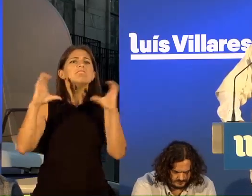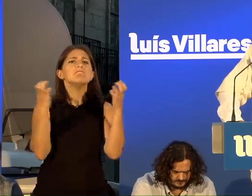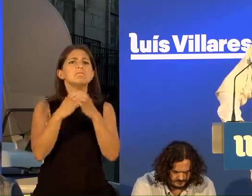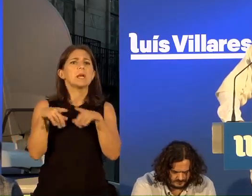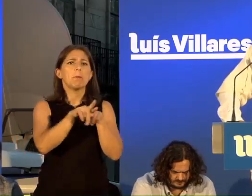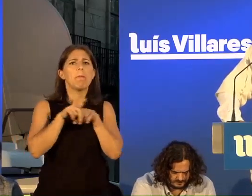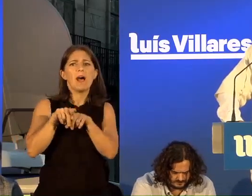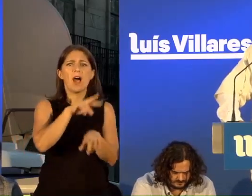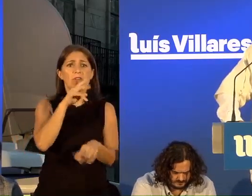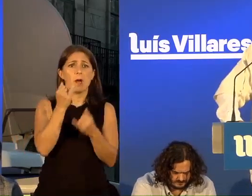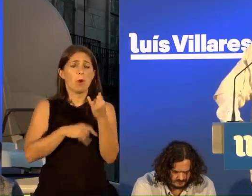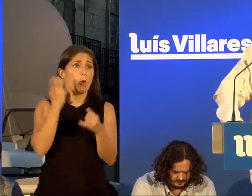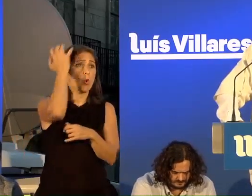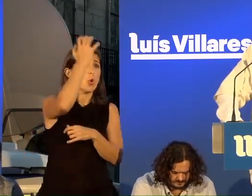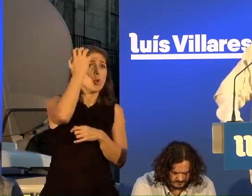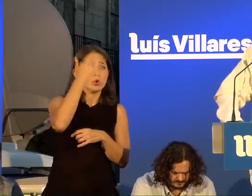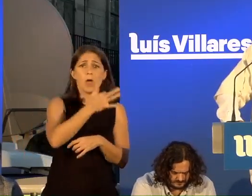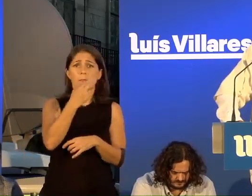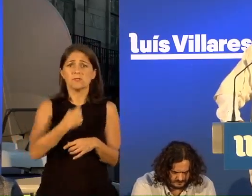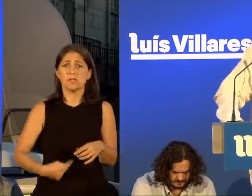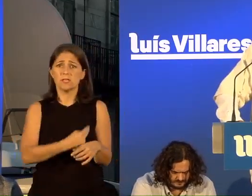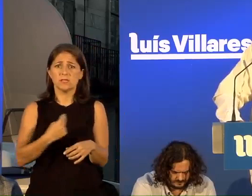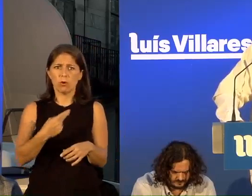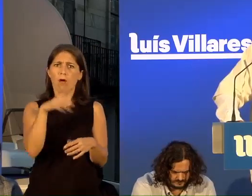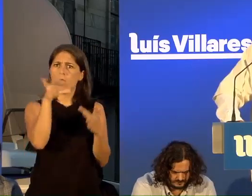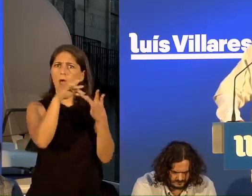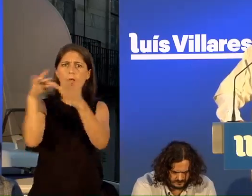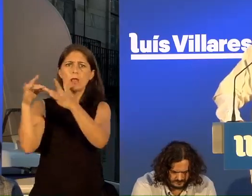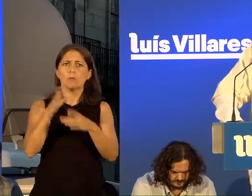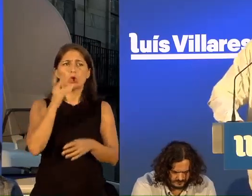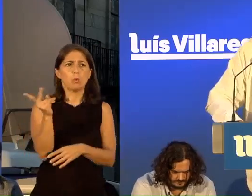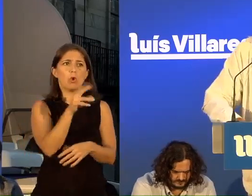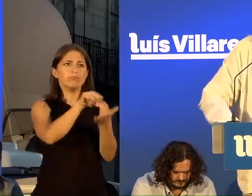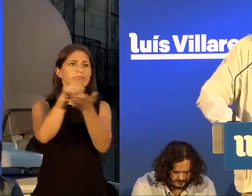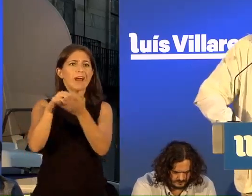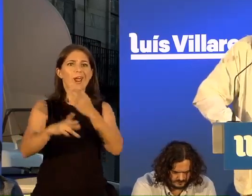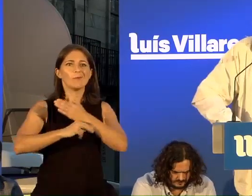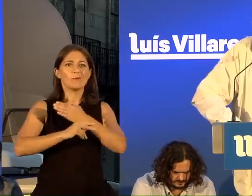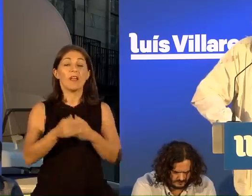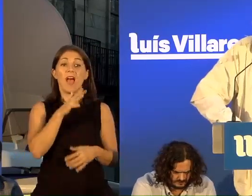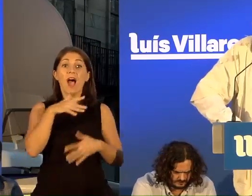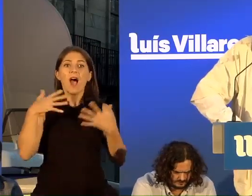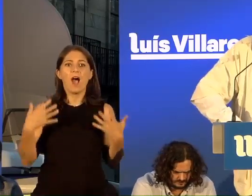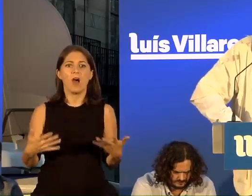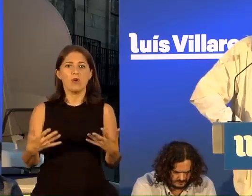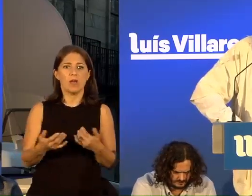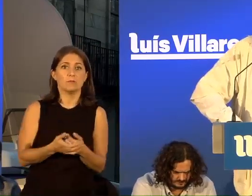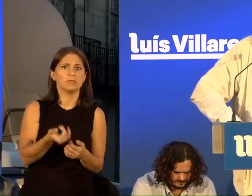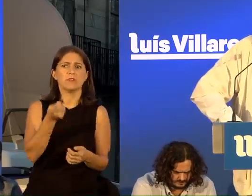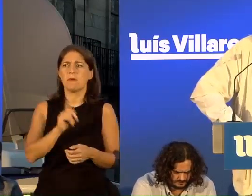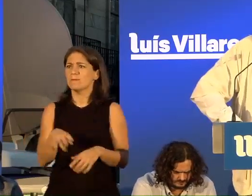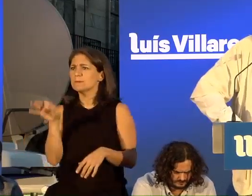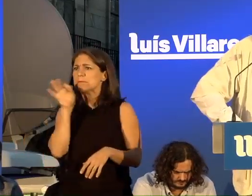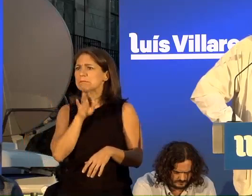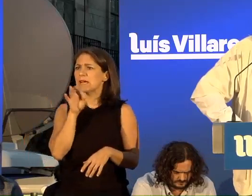a Irmandade da Fala da Coruña e a Irmandade da Fala de Compostela, precisamente as dúas cidades xemeas, agora gobernadas por